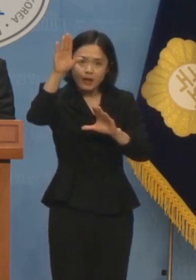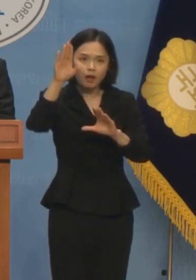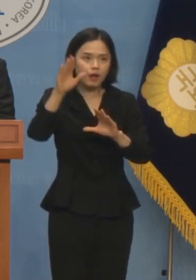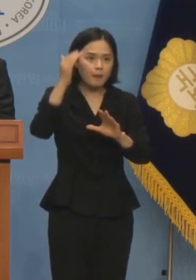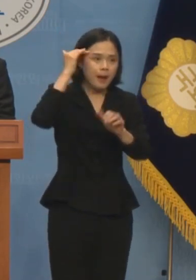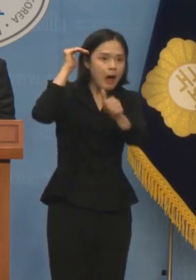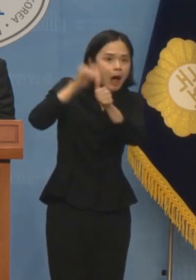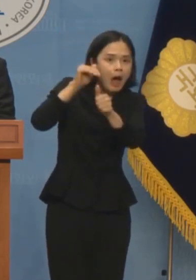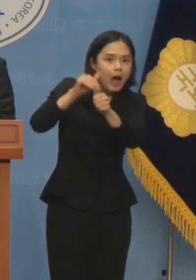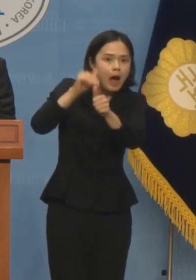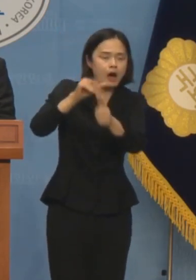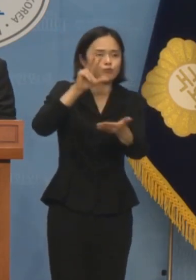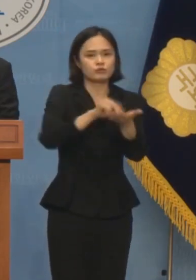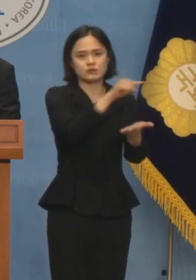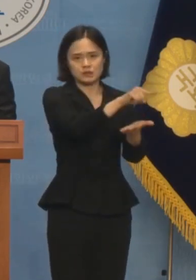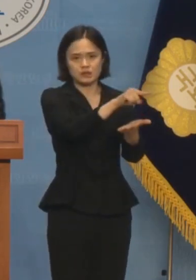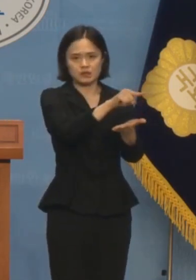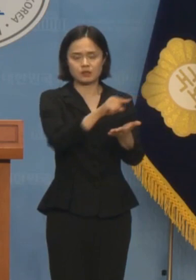도전입니다